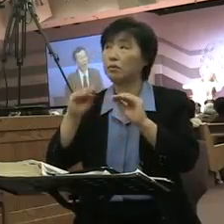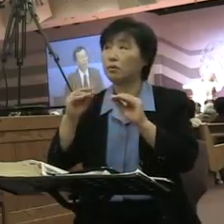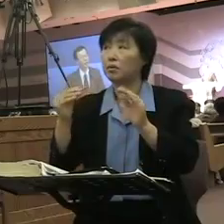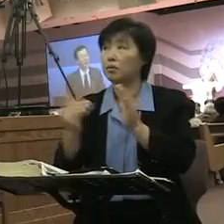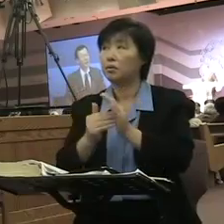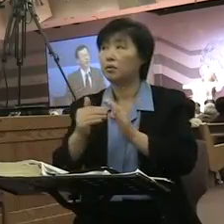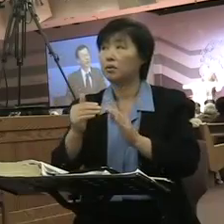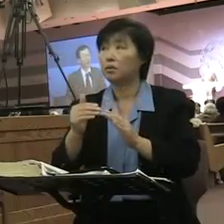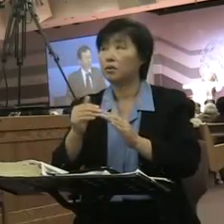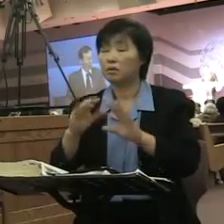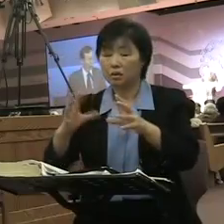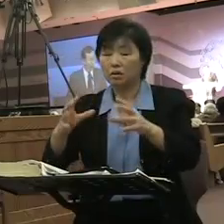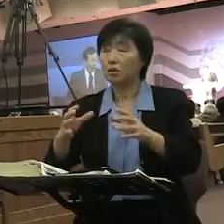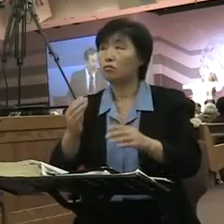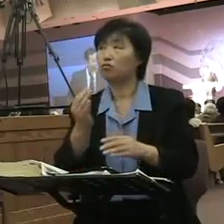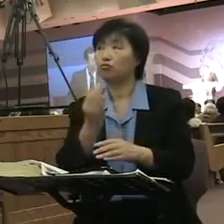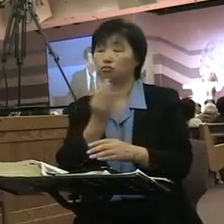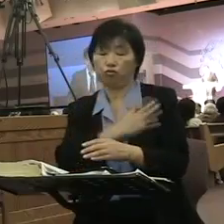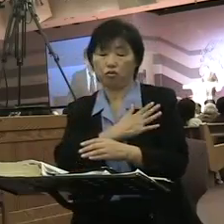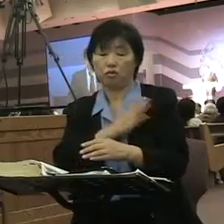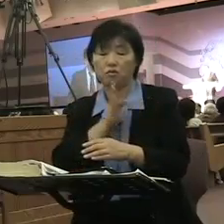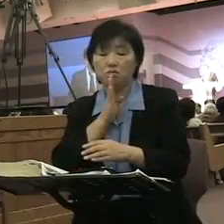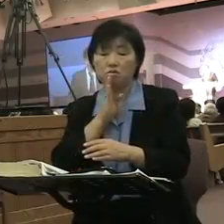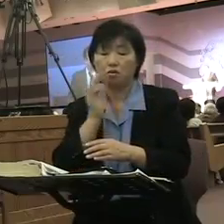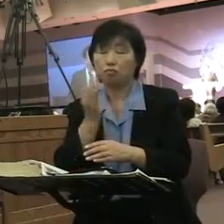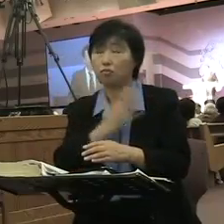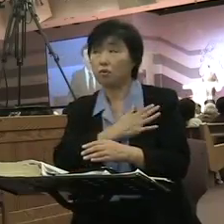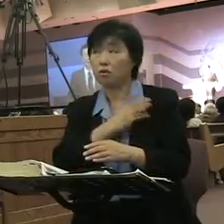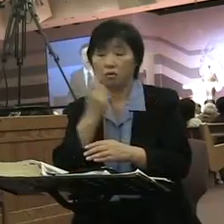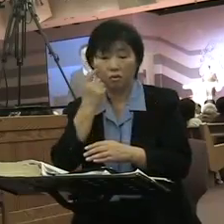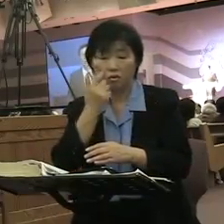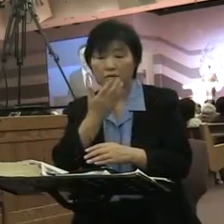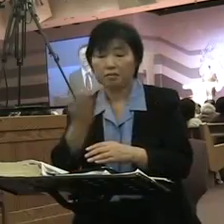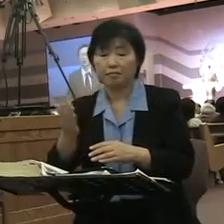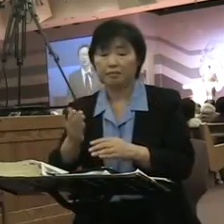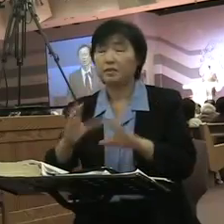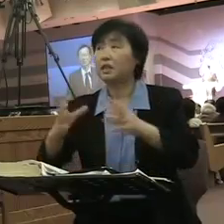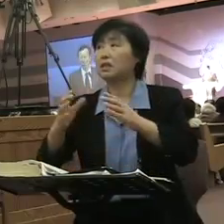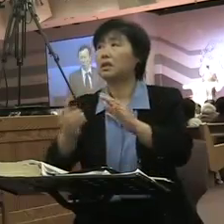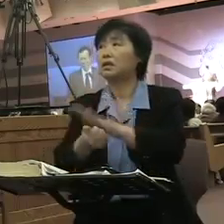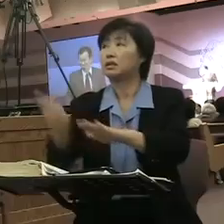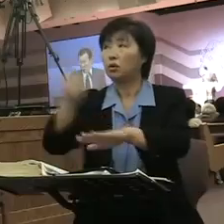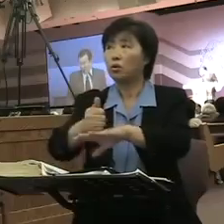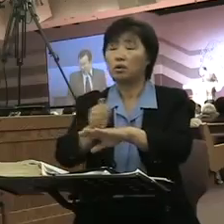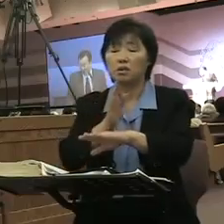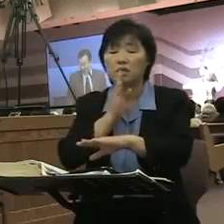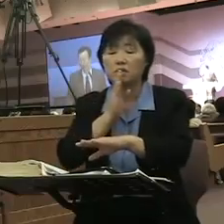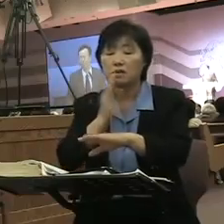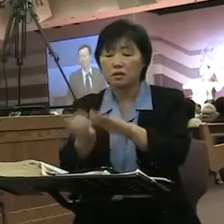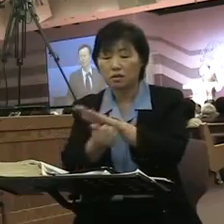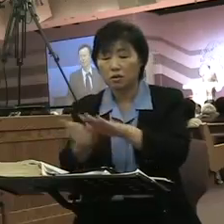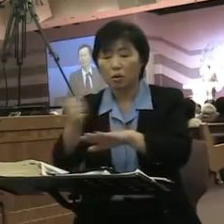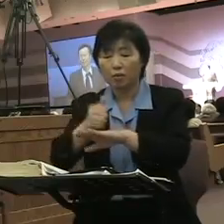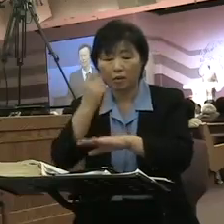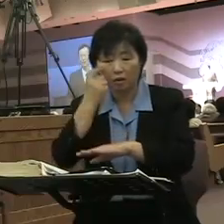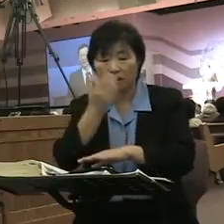세상의 부요함이 진짜 부요함일까요? 세상의 성공이 진짜